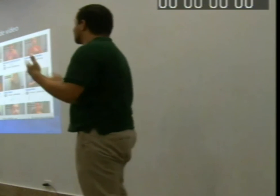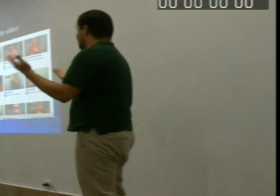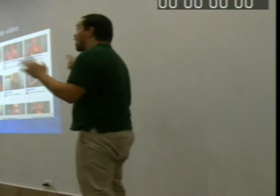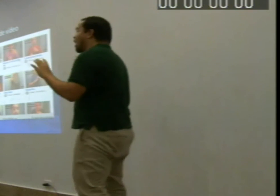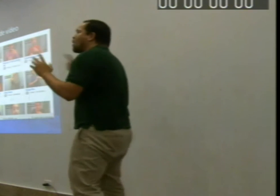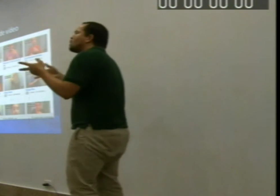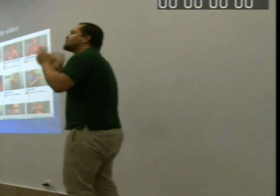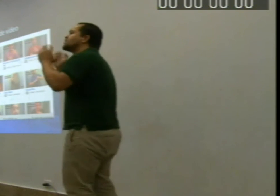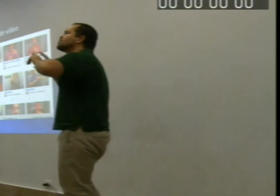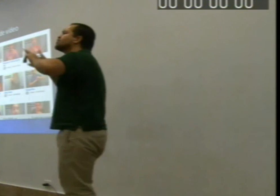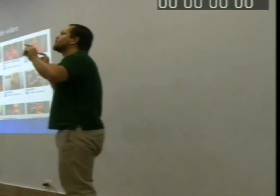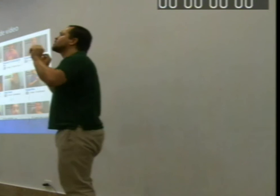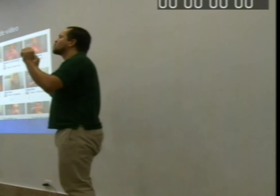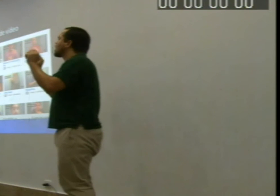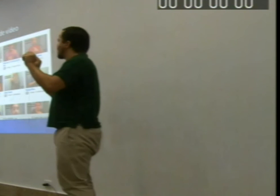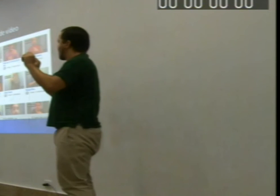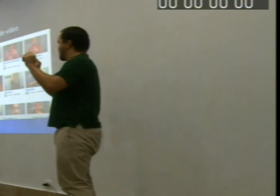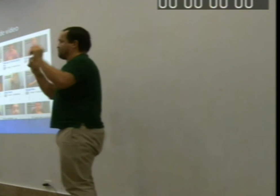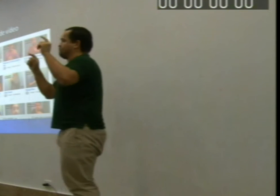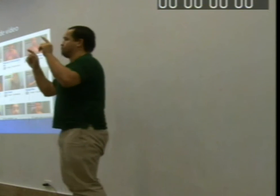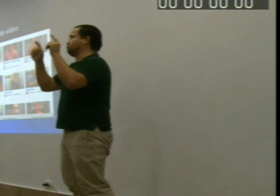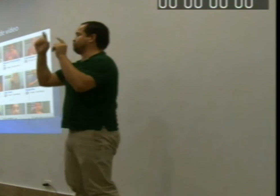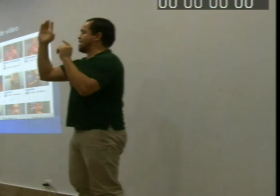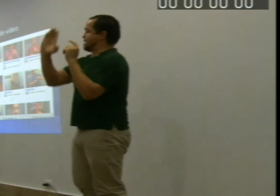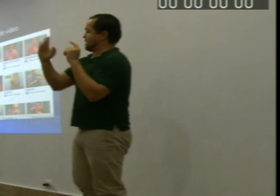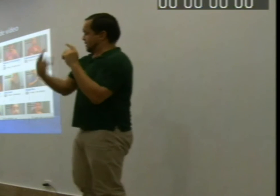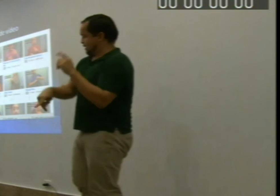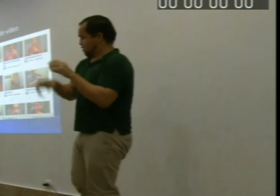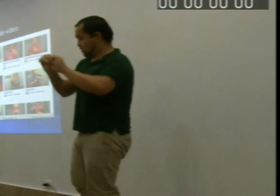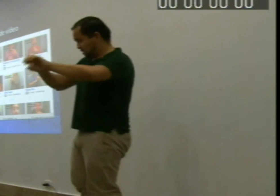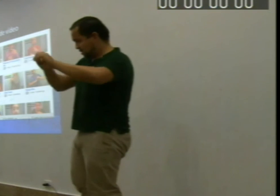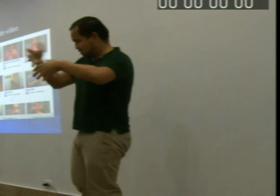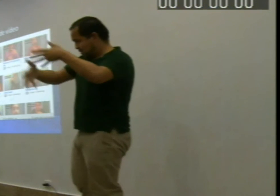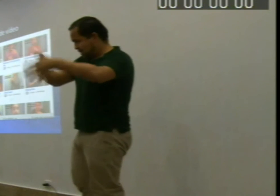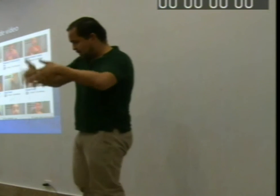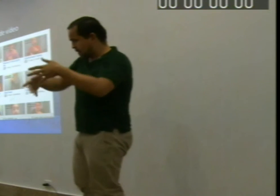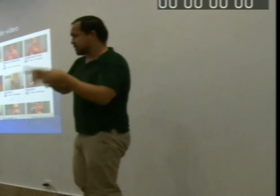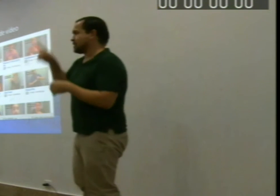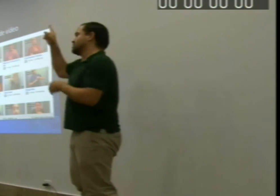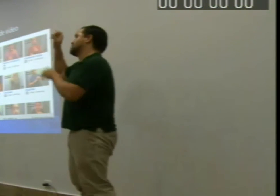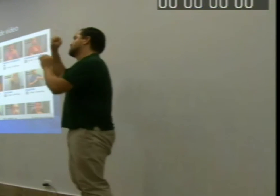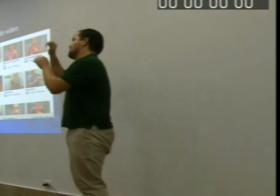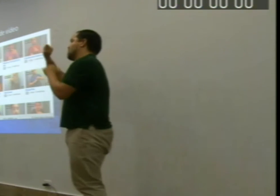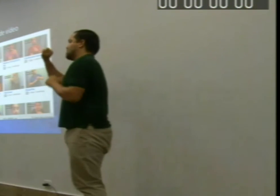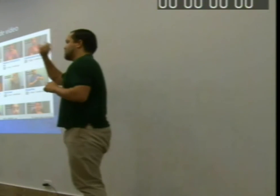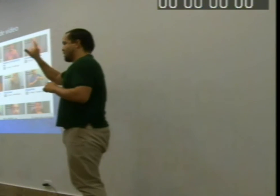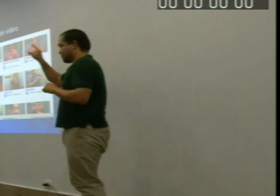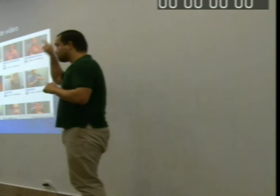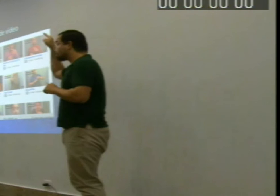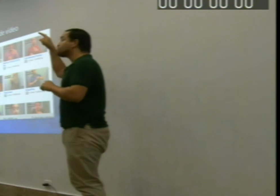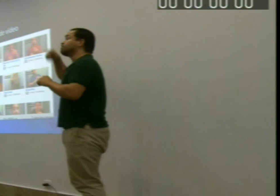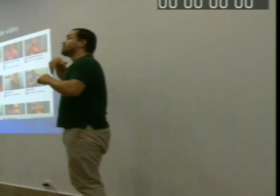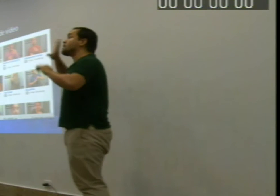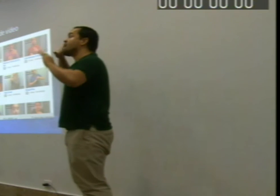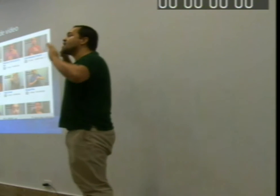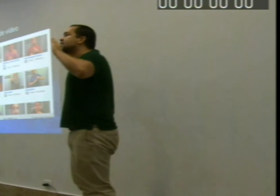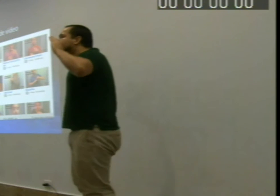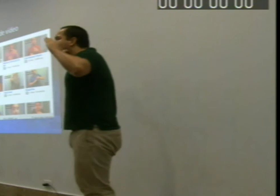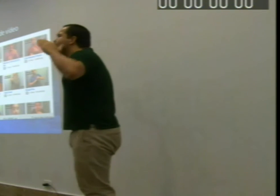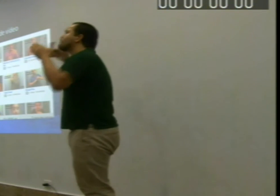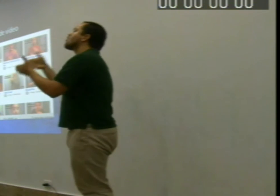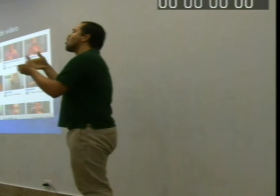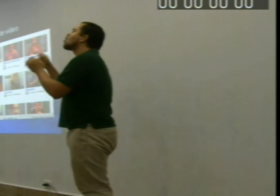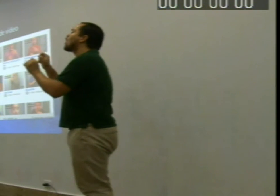novo faz tudo de novo então eu percebi essa diferença o quê que aqui no Brasil quando no ensino de Libras e no ensino da